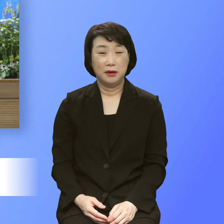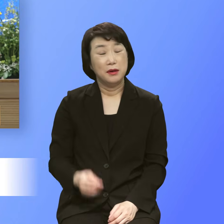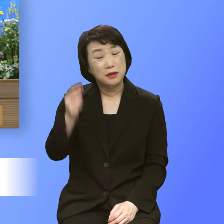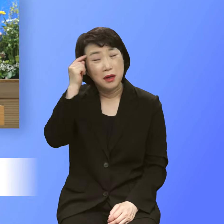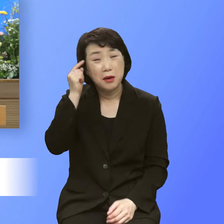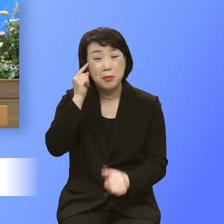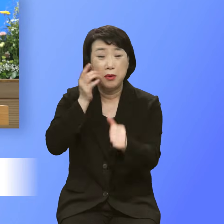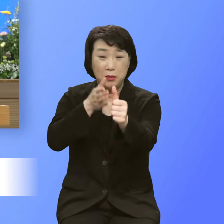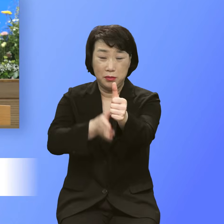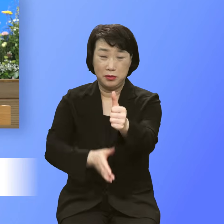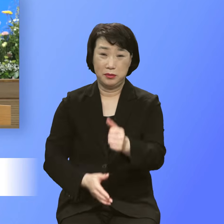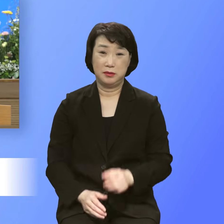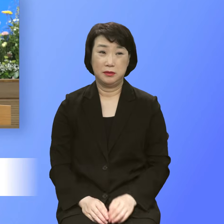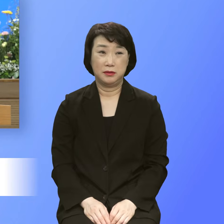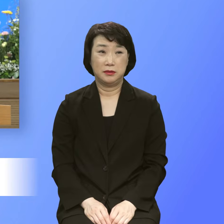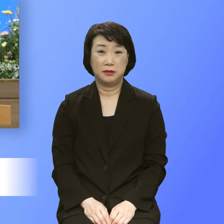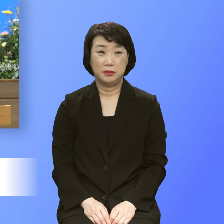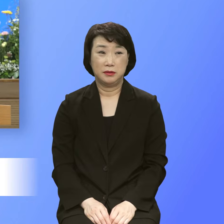한번 생각해 보라 그 말이야.